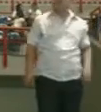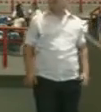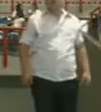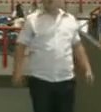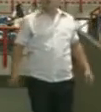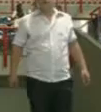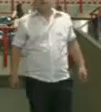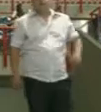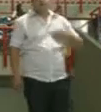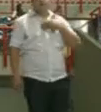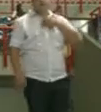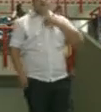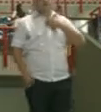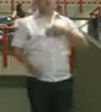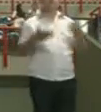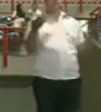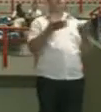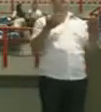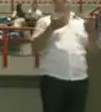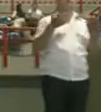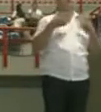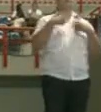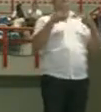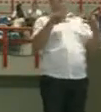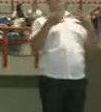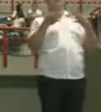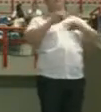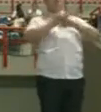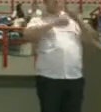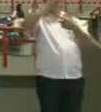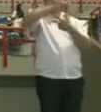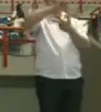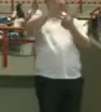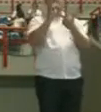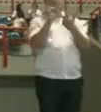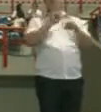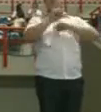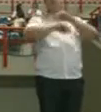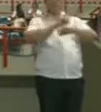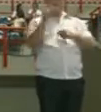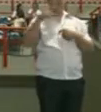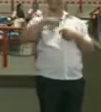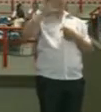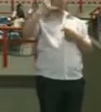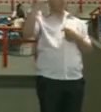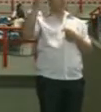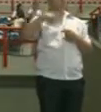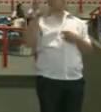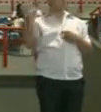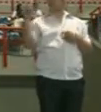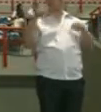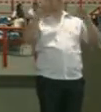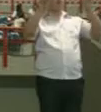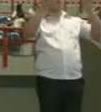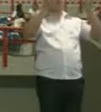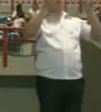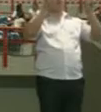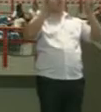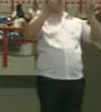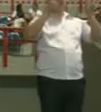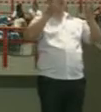do que está no vestibular. O que é cobrado no Enem? Principalmente as questões sociais,